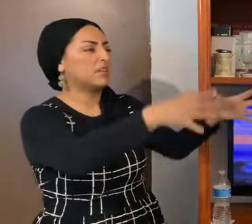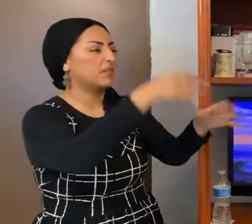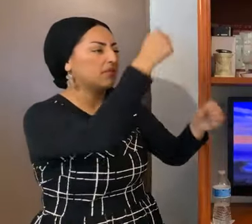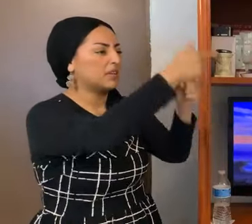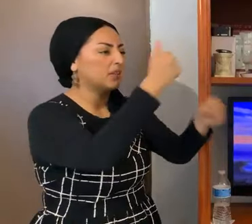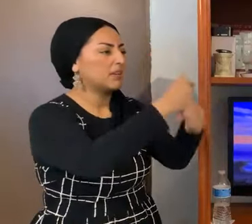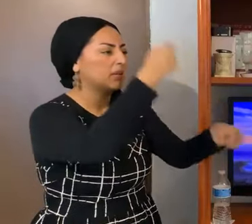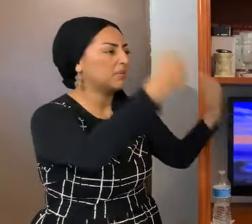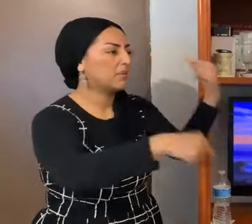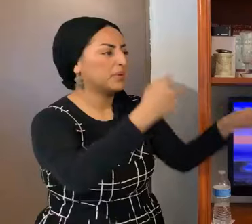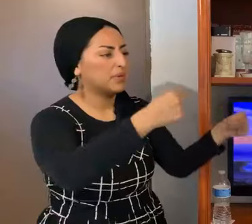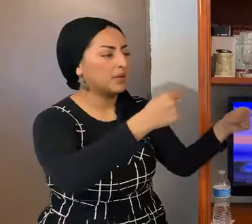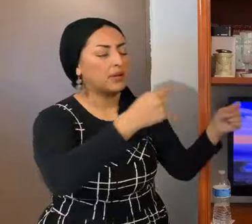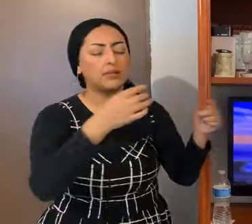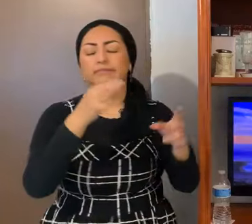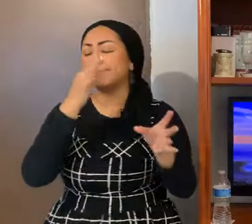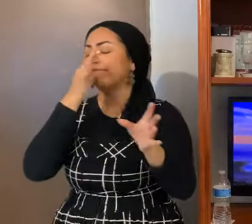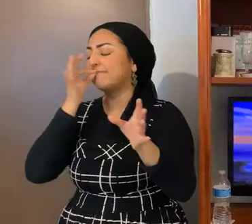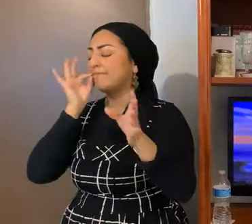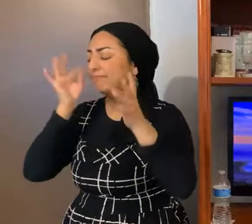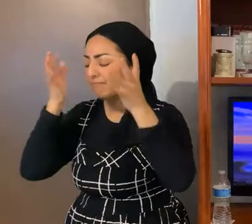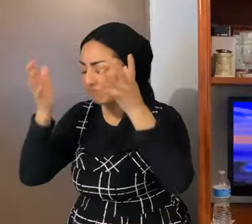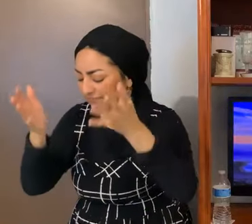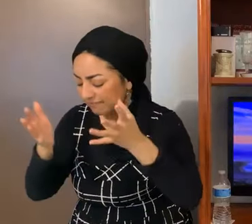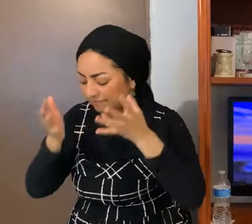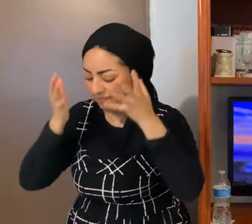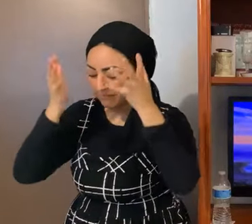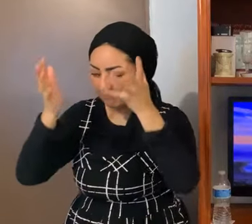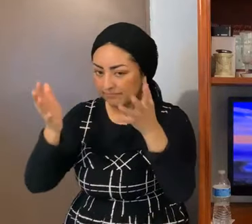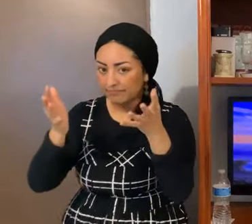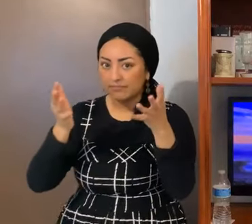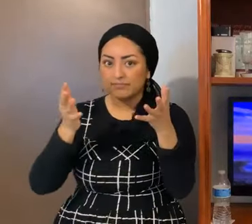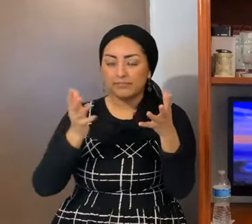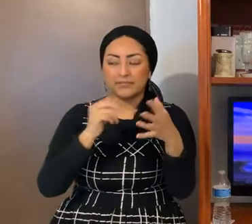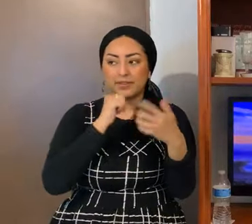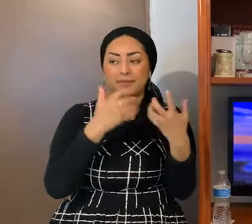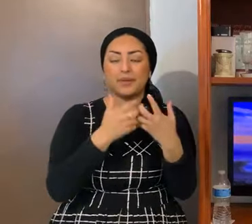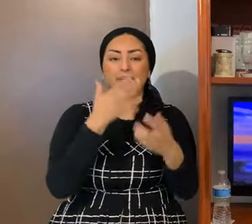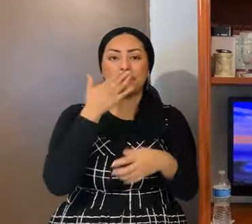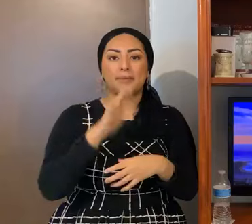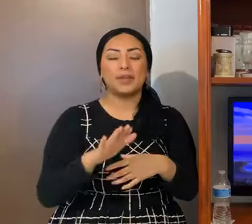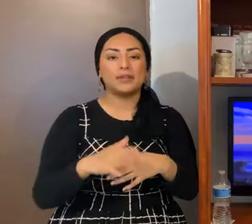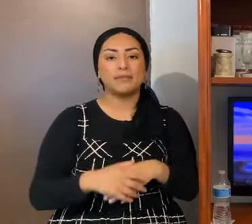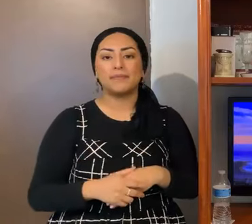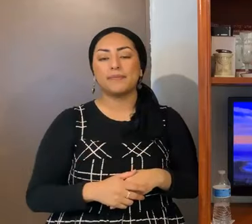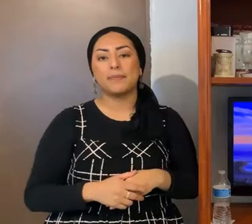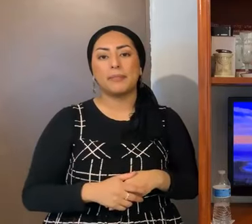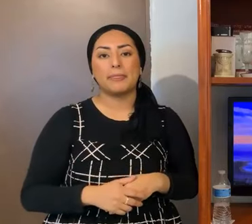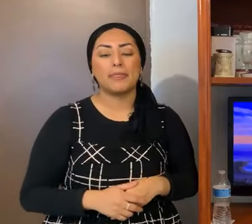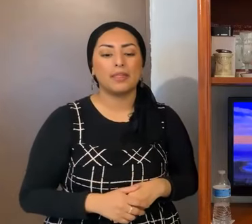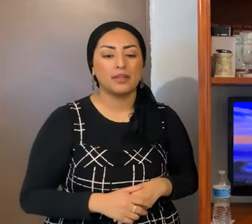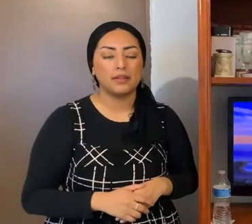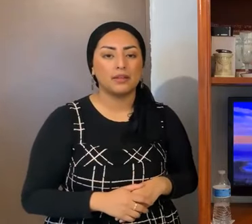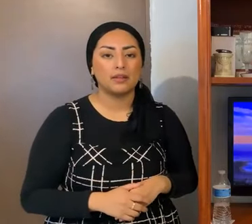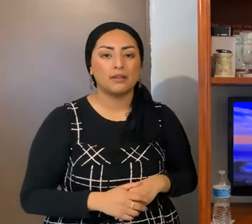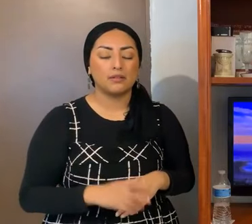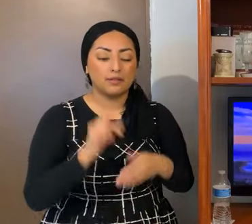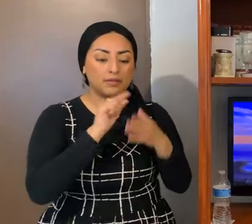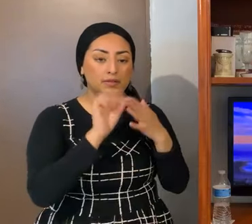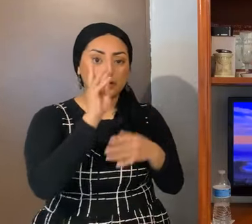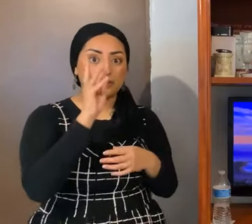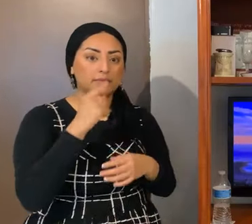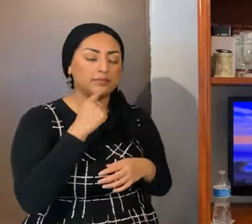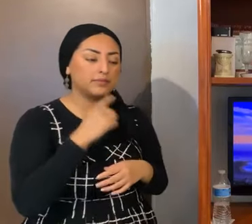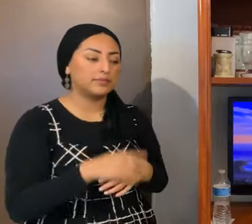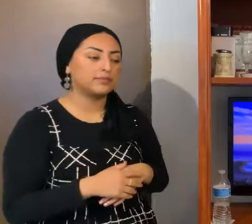cosas malas de ellos, fíjense cómo eso es totalmente malo, es algo inadecuado. Verso